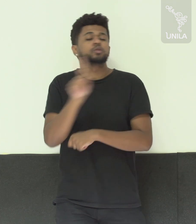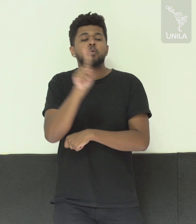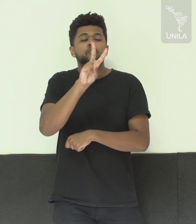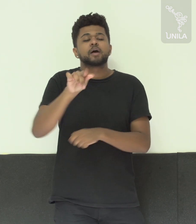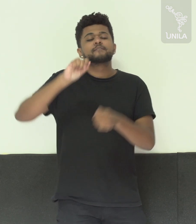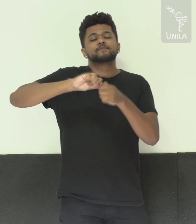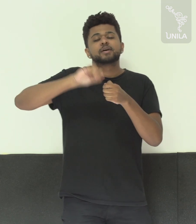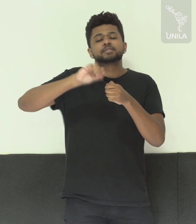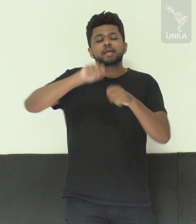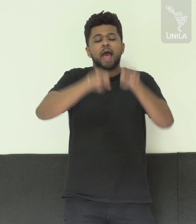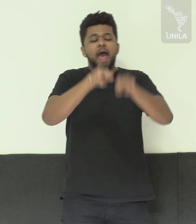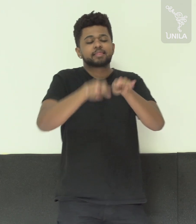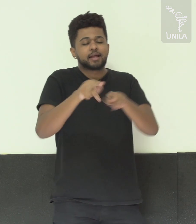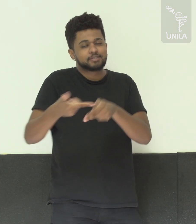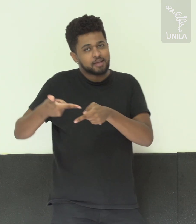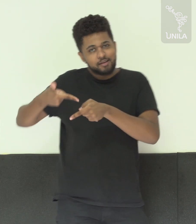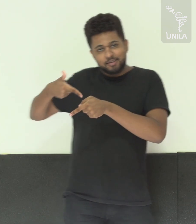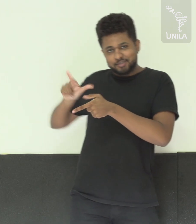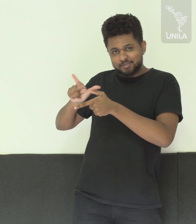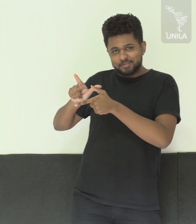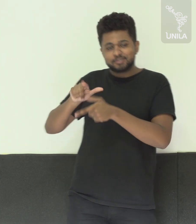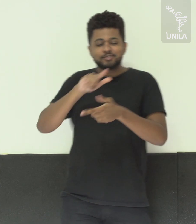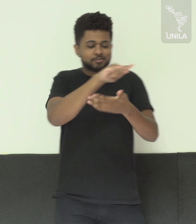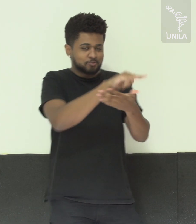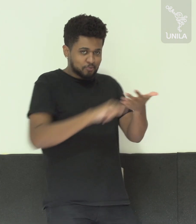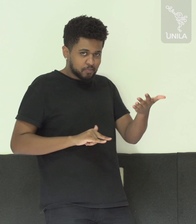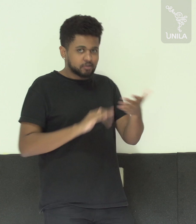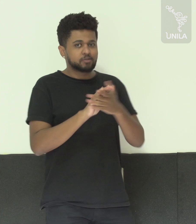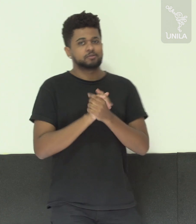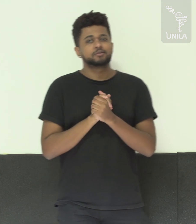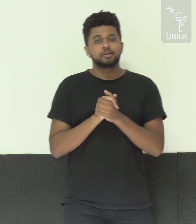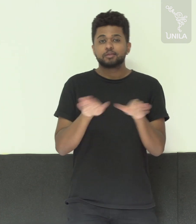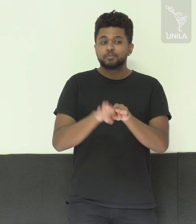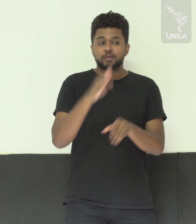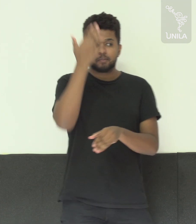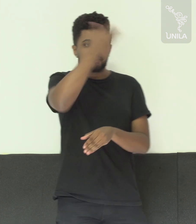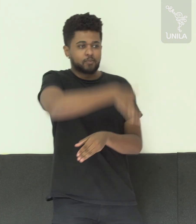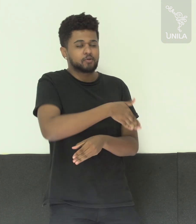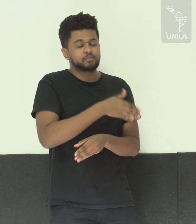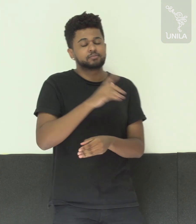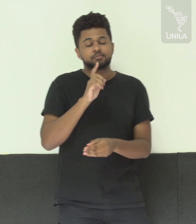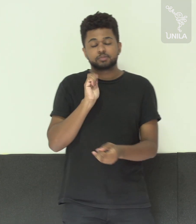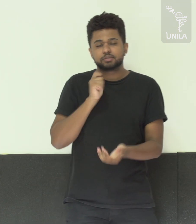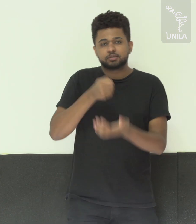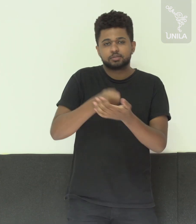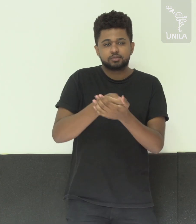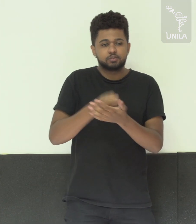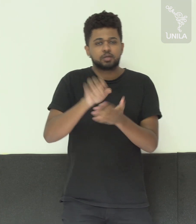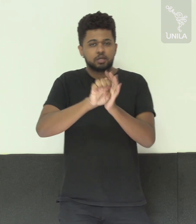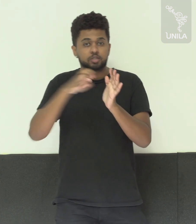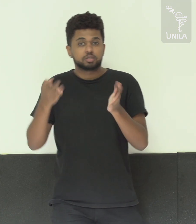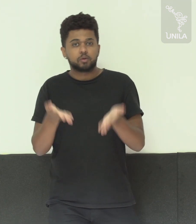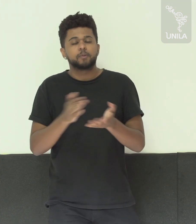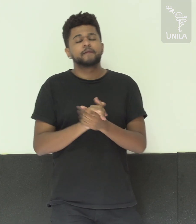serão realizadas análises prévias de documentos e comprovantes exigidos no presente